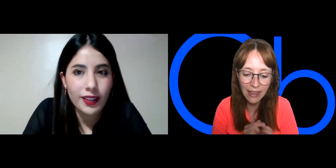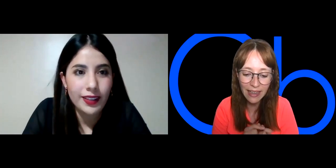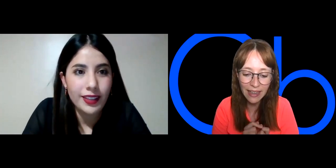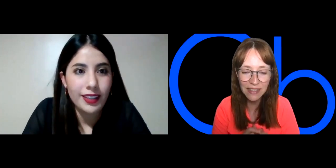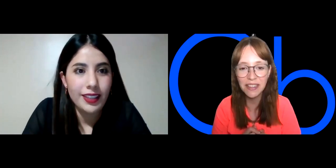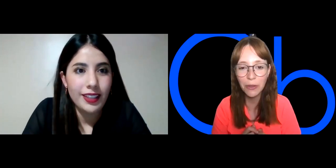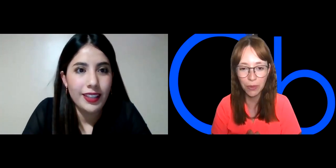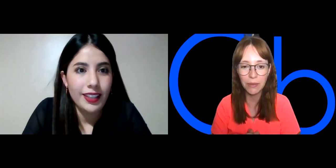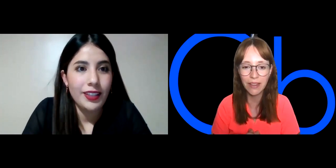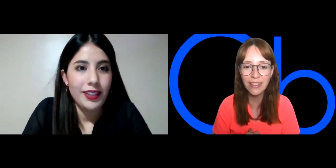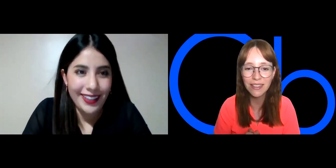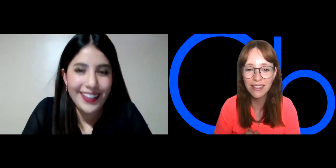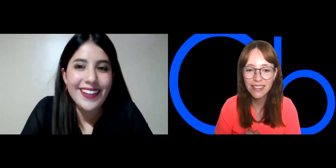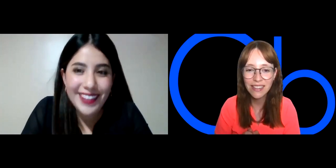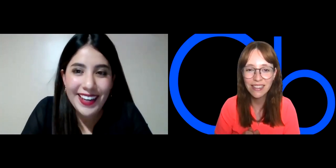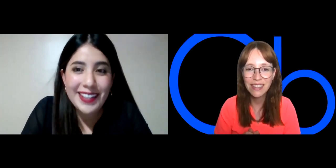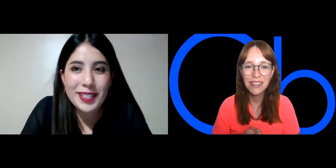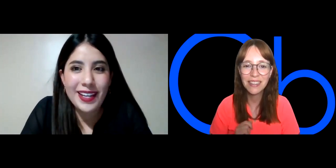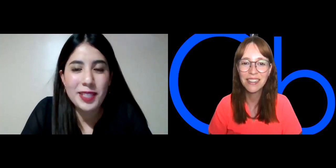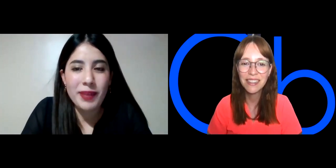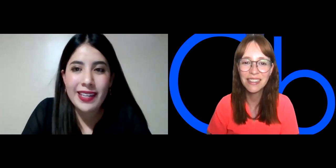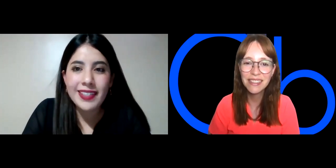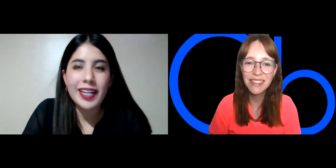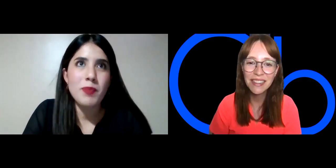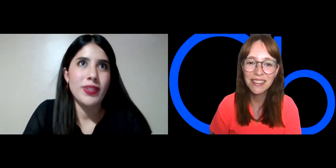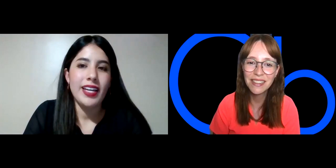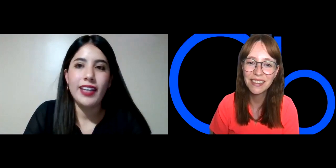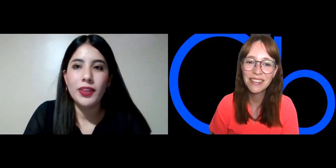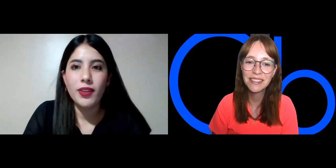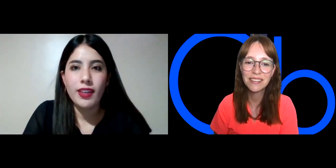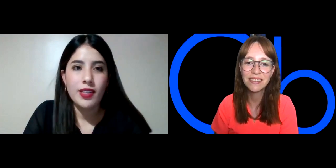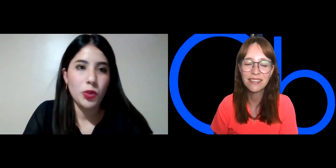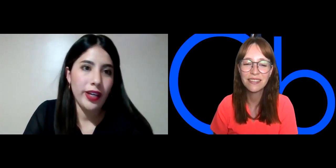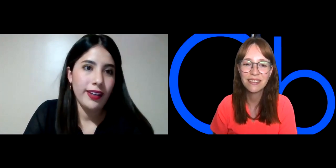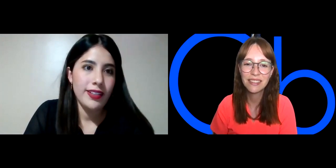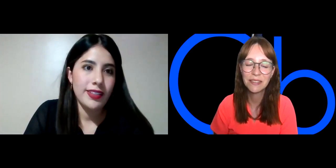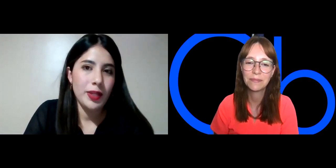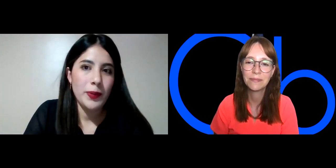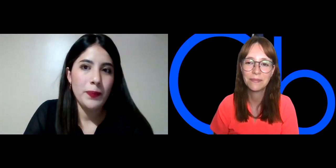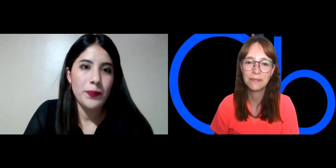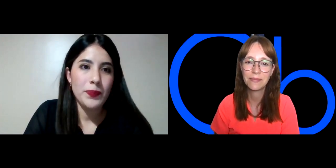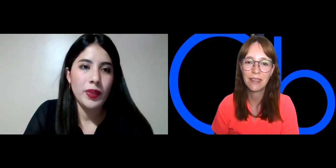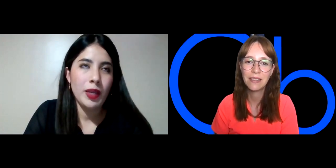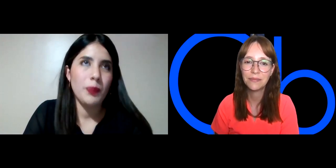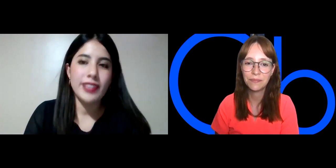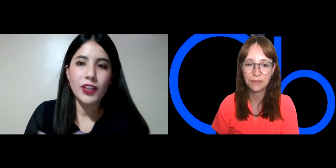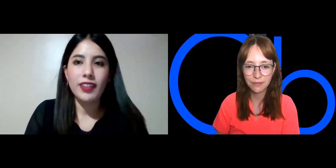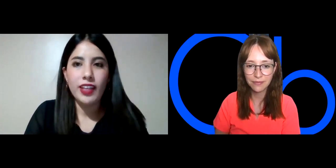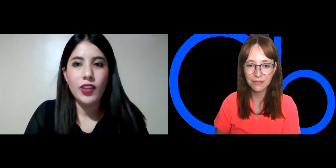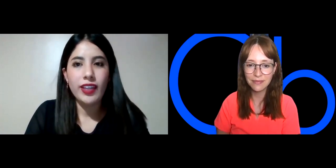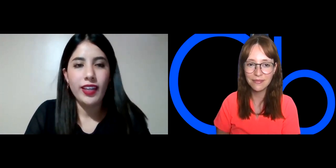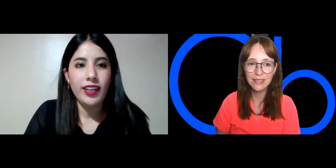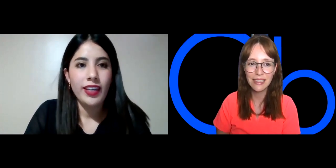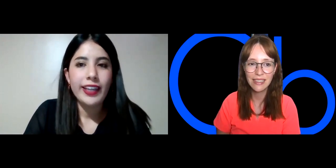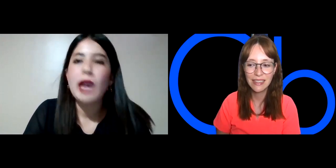María LHV, ¿verdad? Sí, ese es mi Instagram y pues ahí trato de subir pues sí,